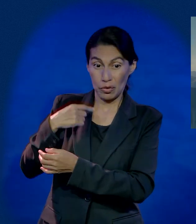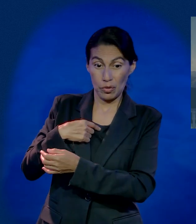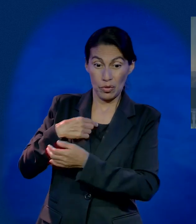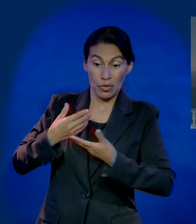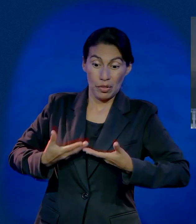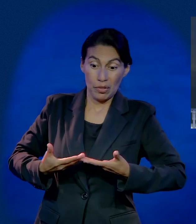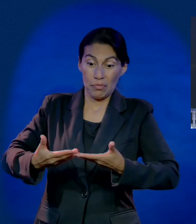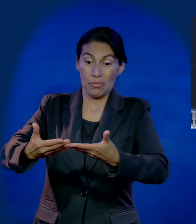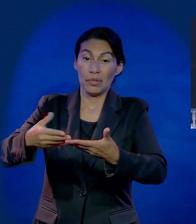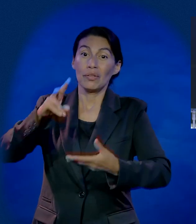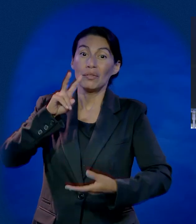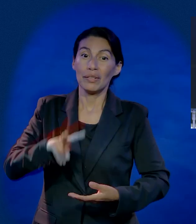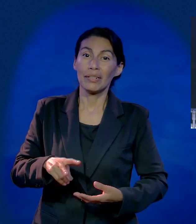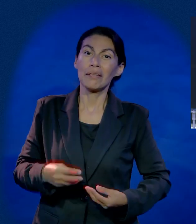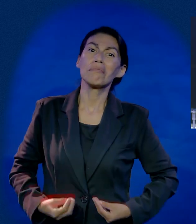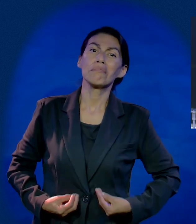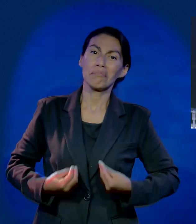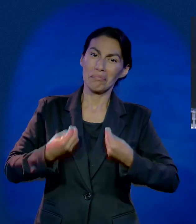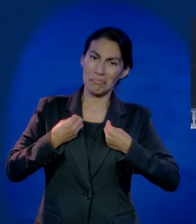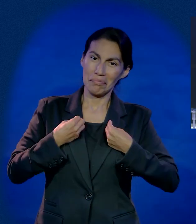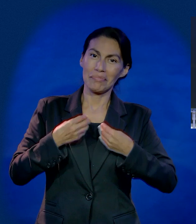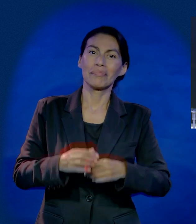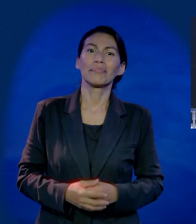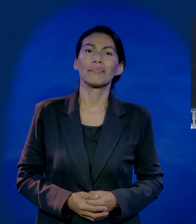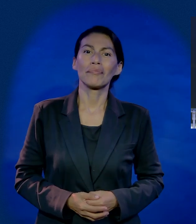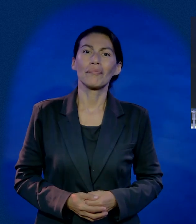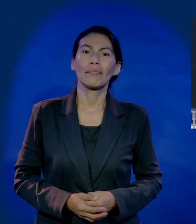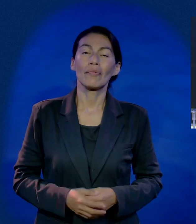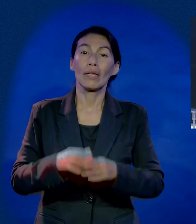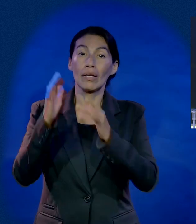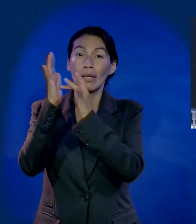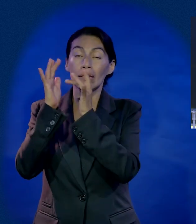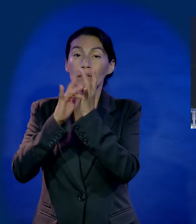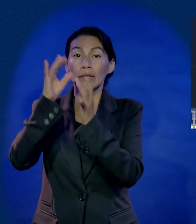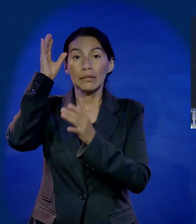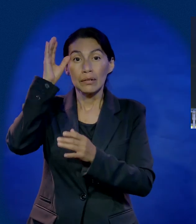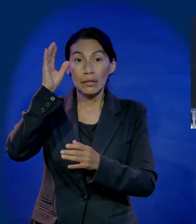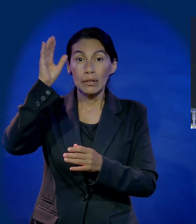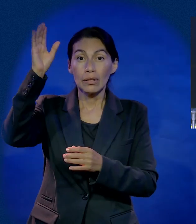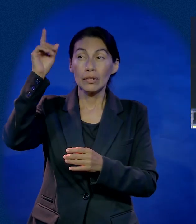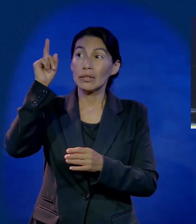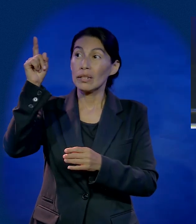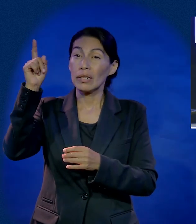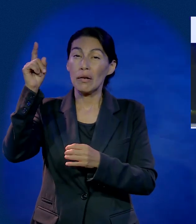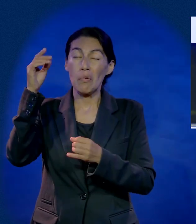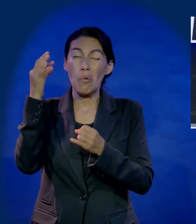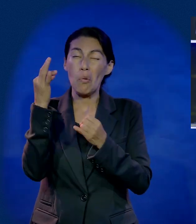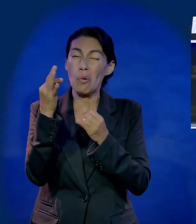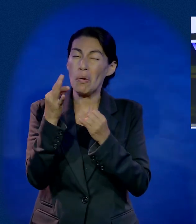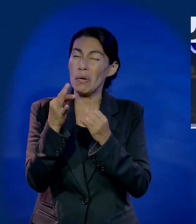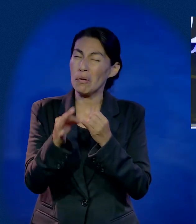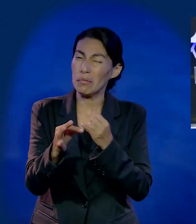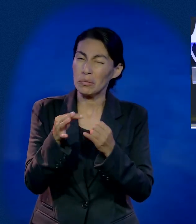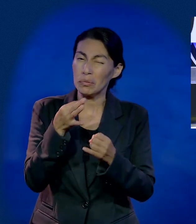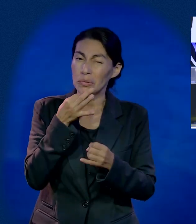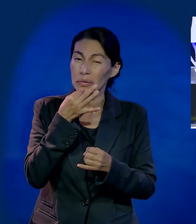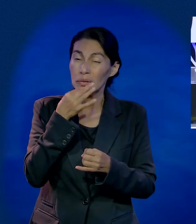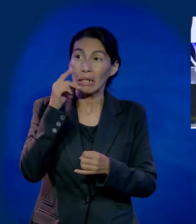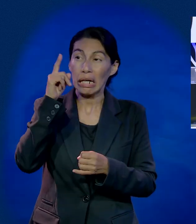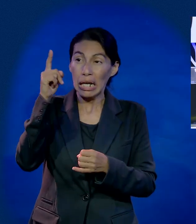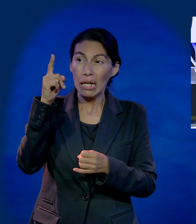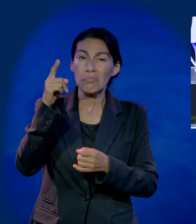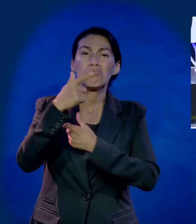yo soy el camino, ¿y qué cosa? Y la verdad y la vida. Jesucristo, en su